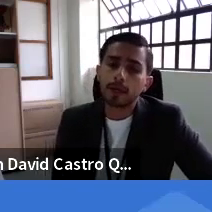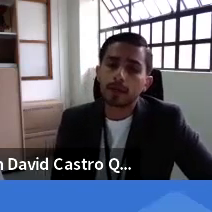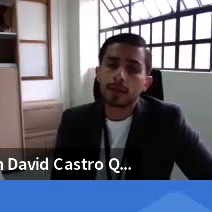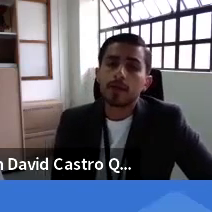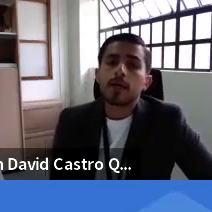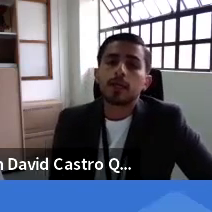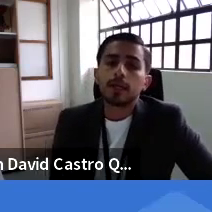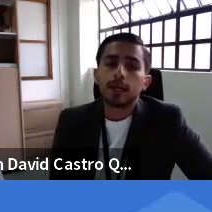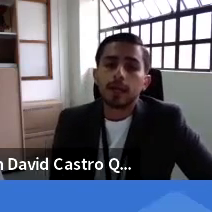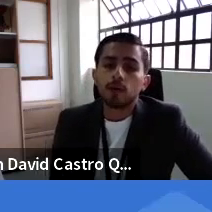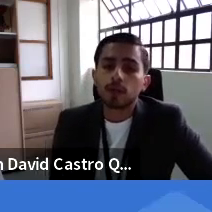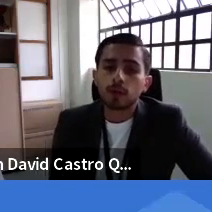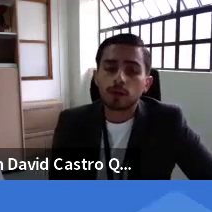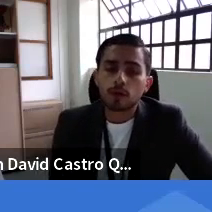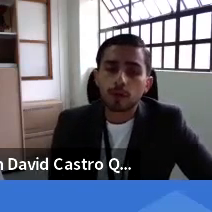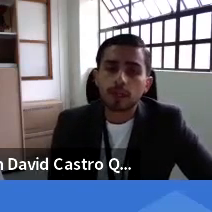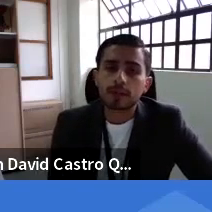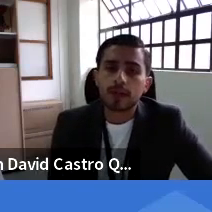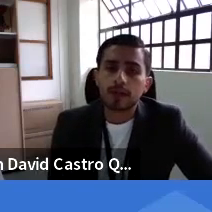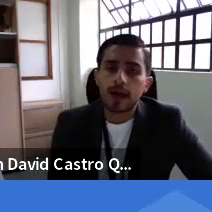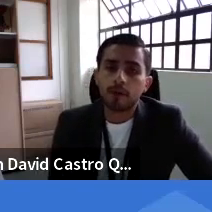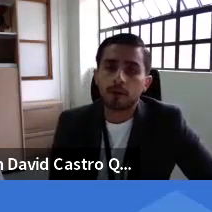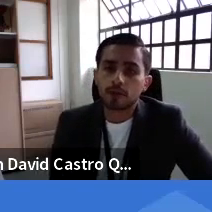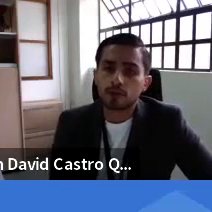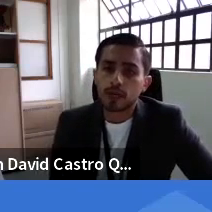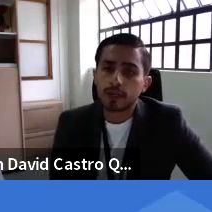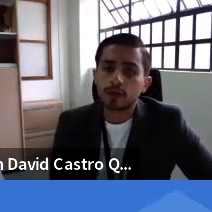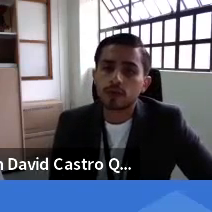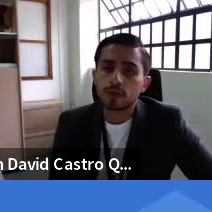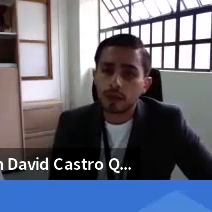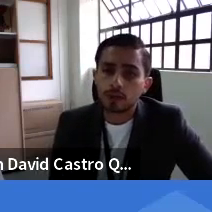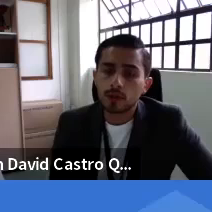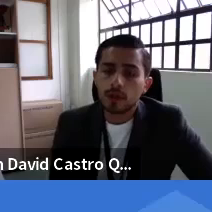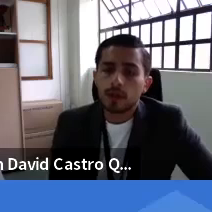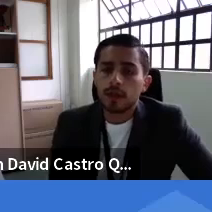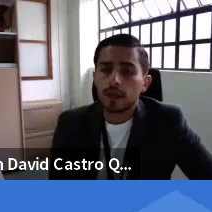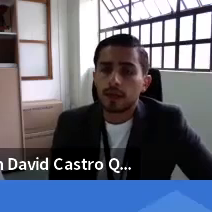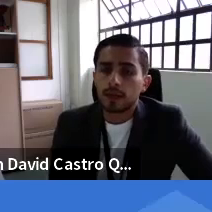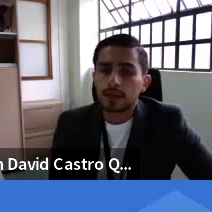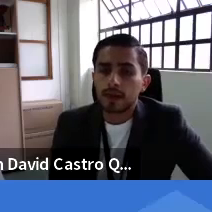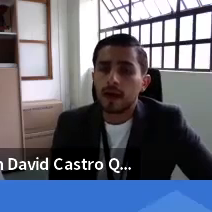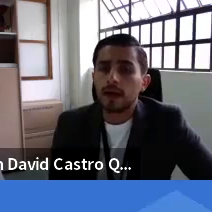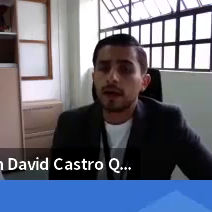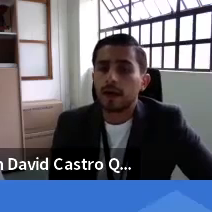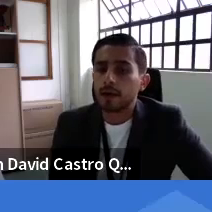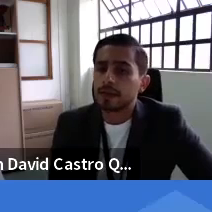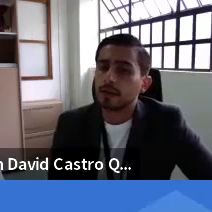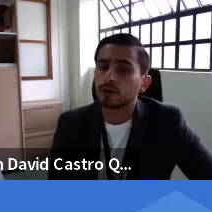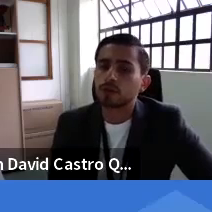Vida. Y el último de los componentes que es apropiación social del conocimiento que está en cabeza, entre otras